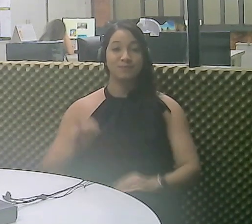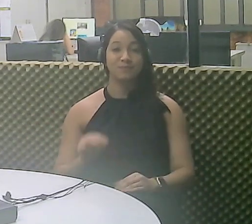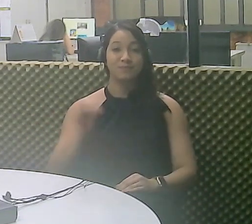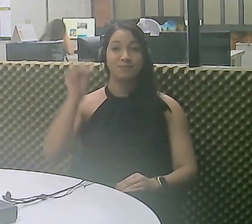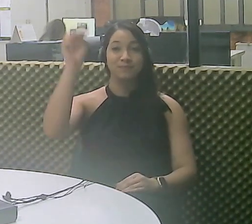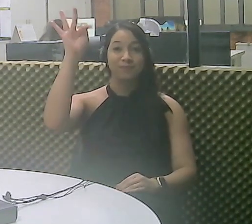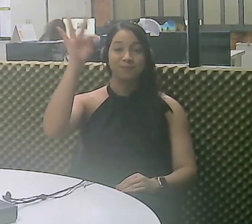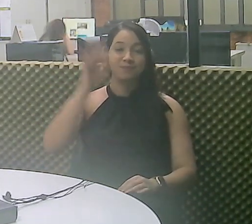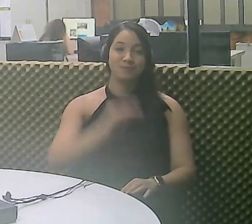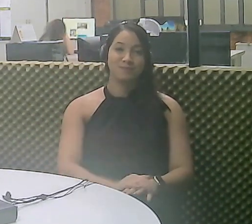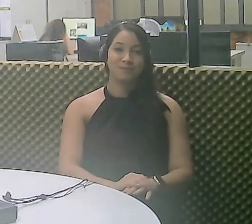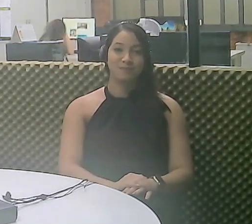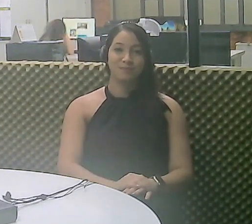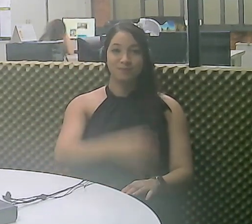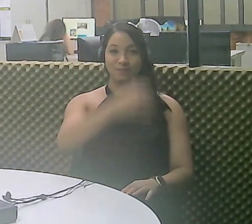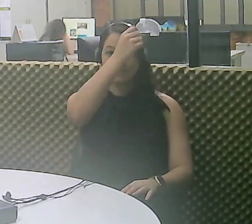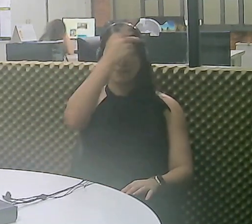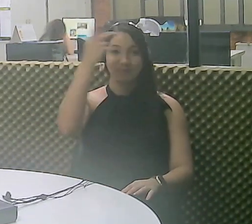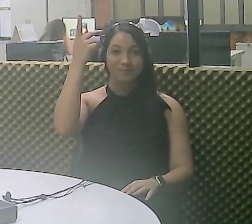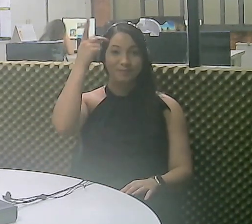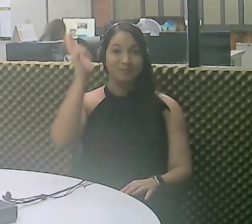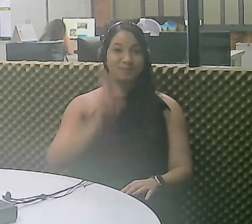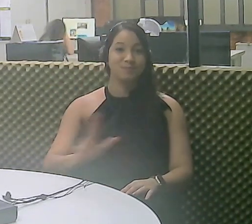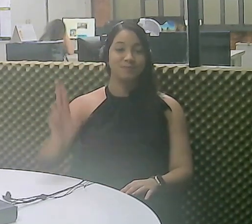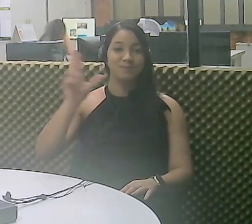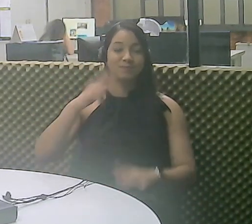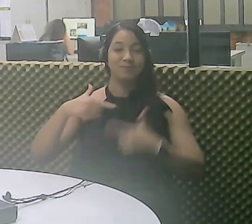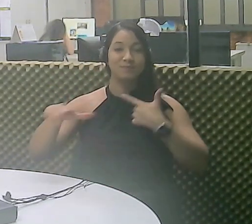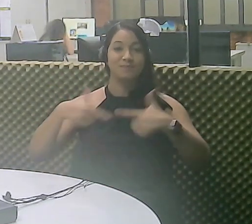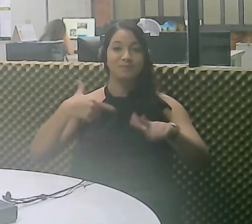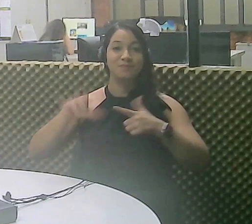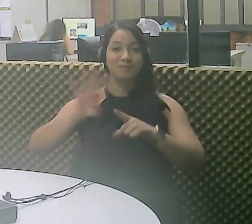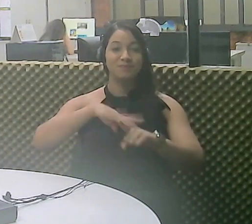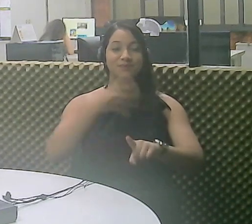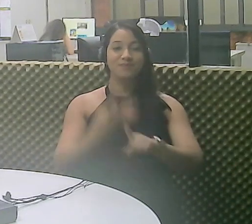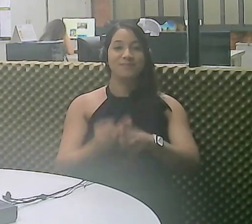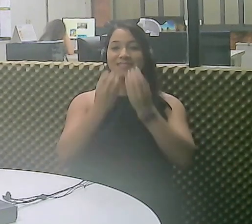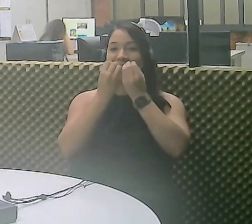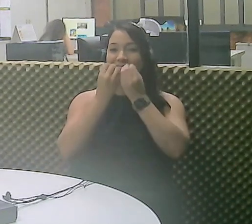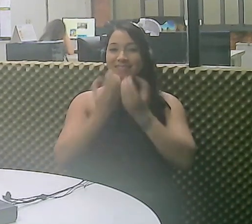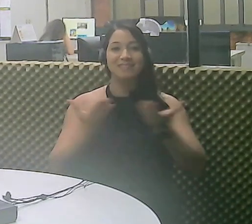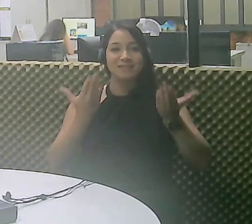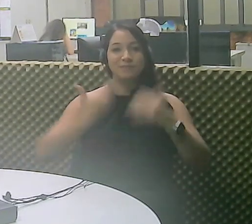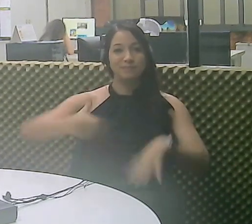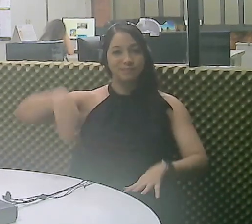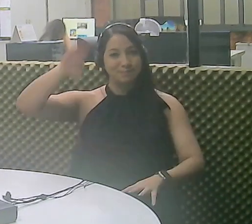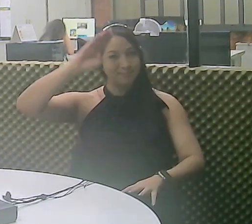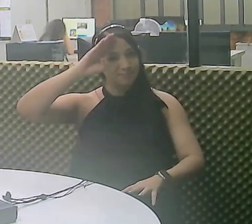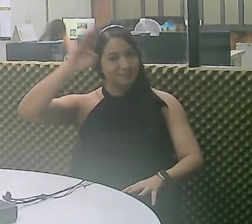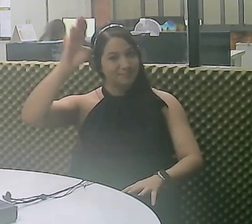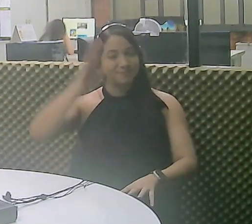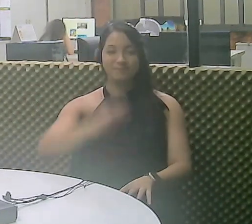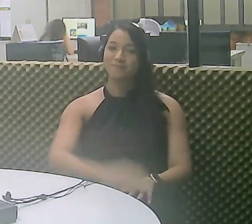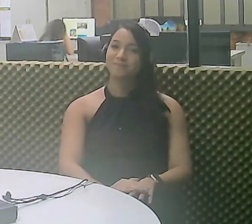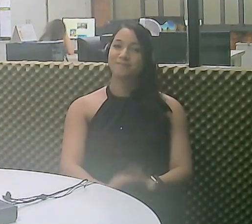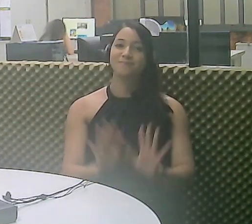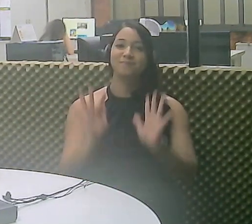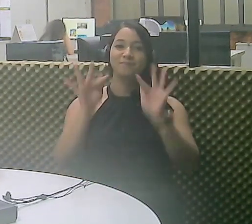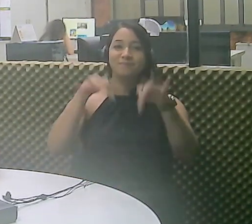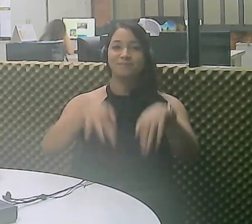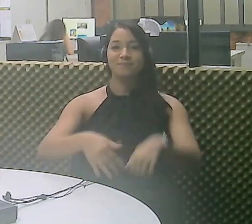Comunicação, Marco Túlio de Castro Kalimann. Prefeitura de Uberlândia. Fazer mais, fazer bem. Até a